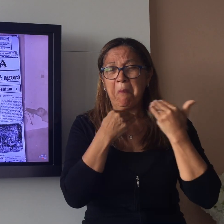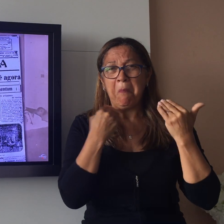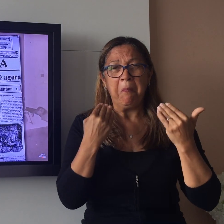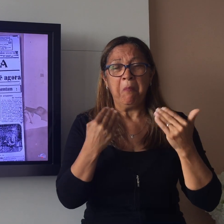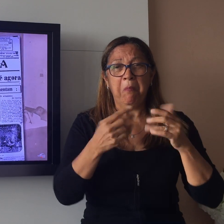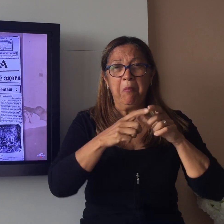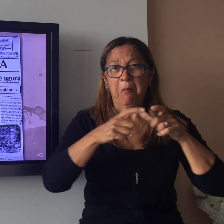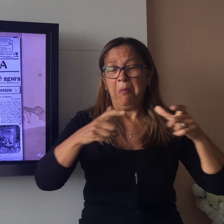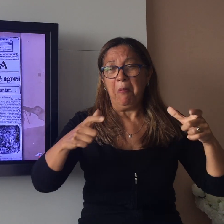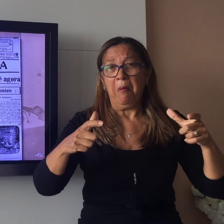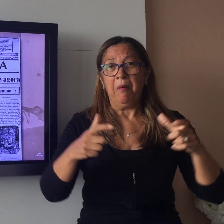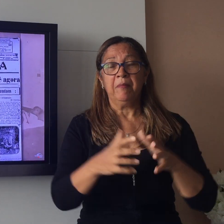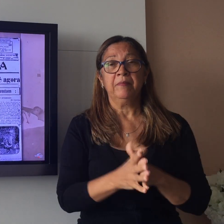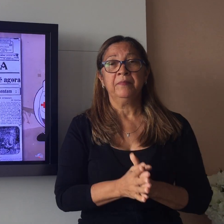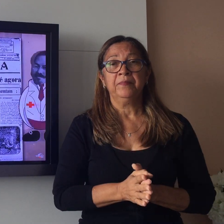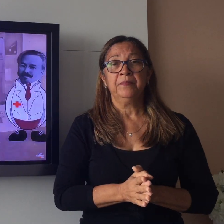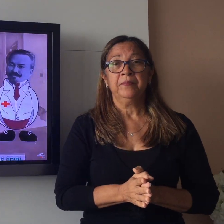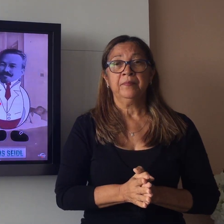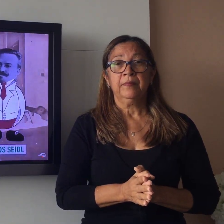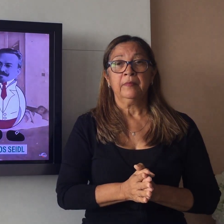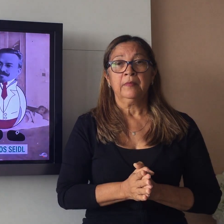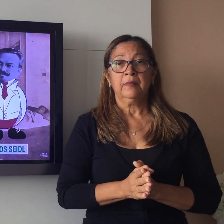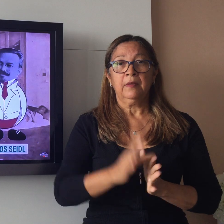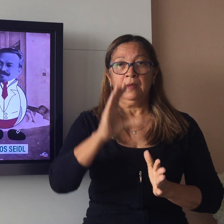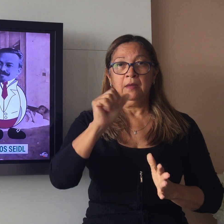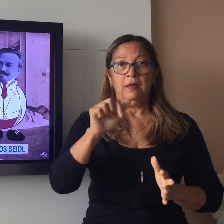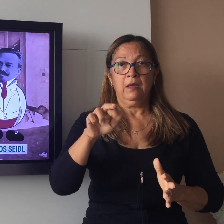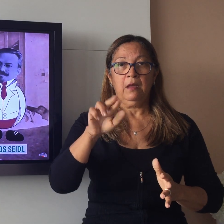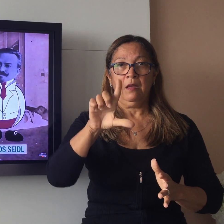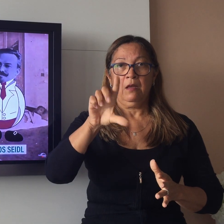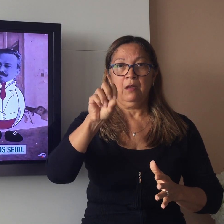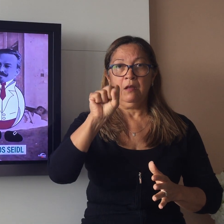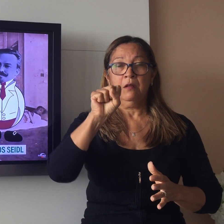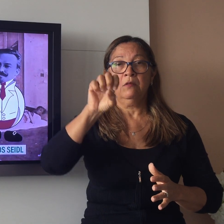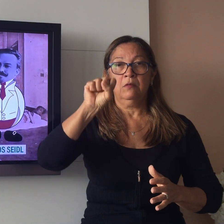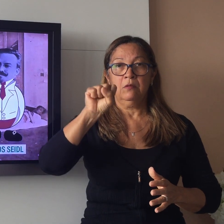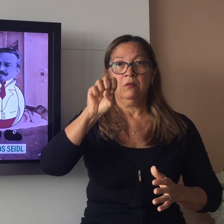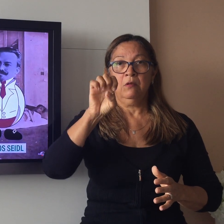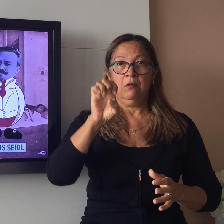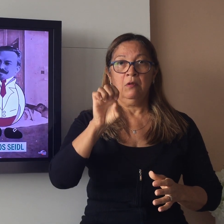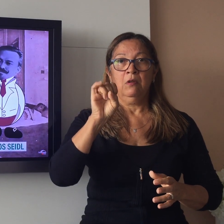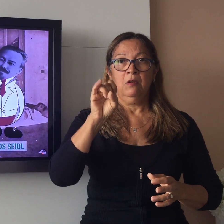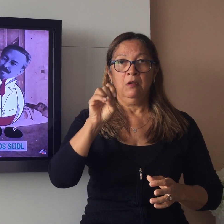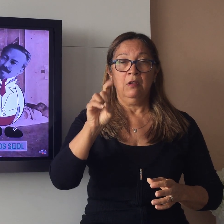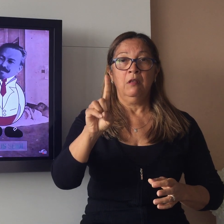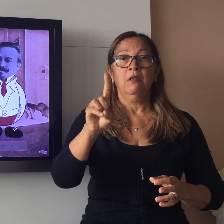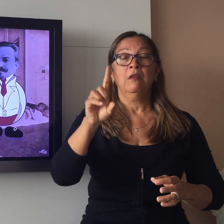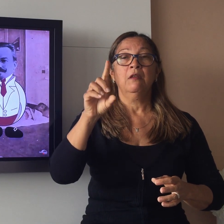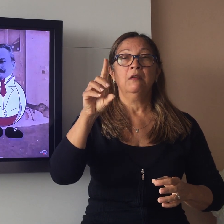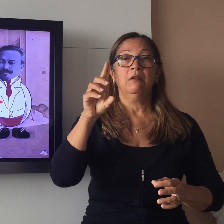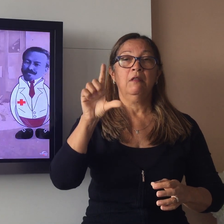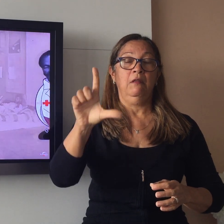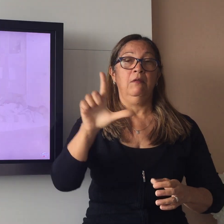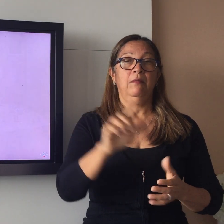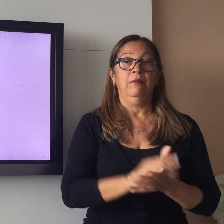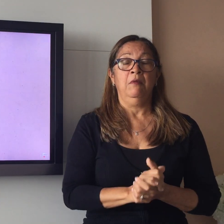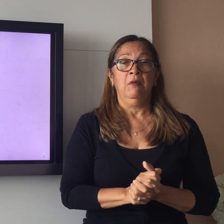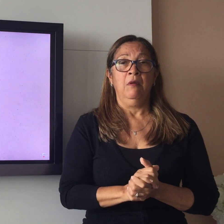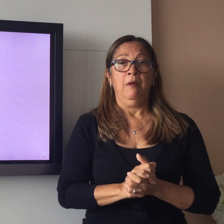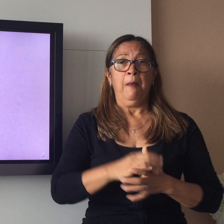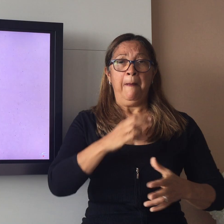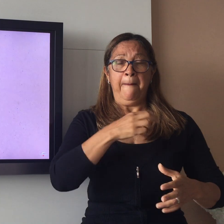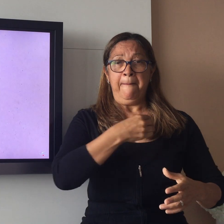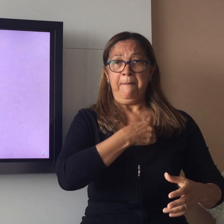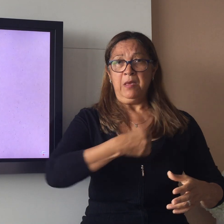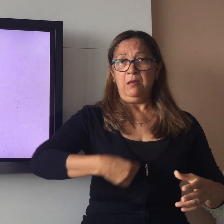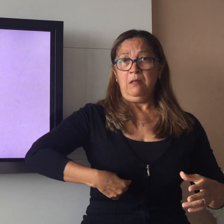infectadas começam a morrer. Carlos Seidel, uma espécie de ministro da saúde daquela época, não dá muita